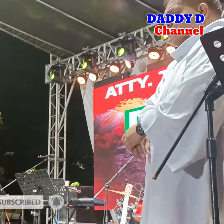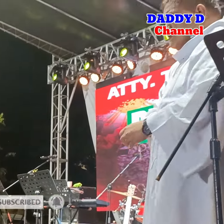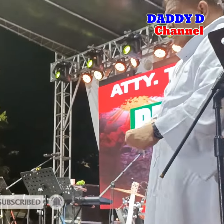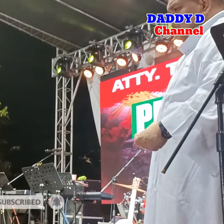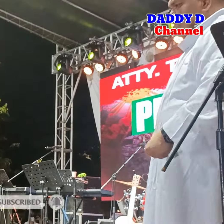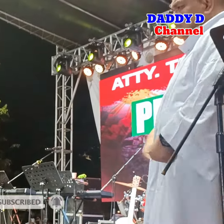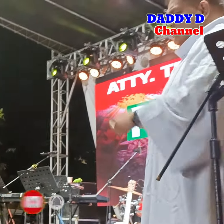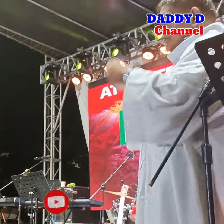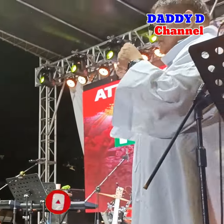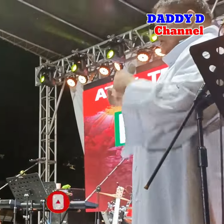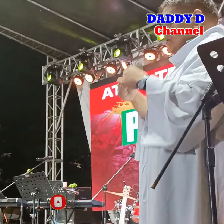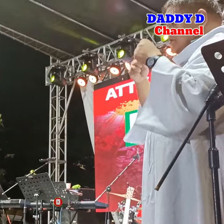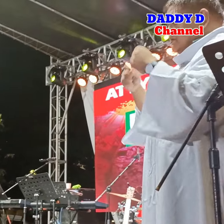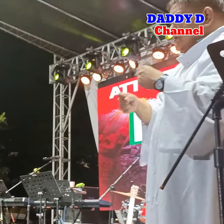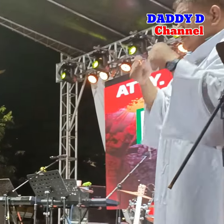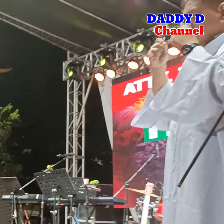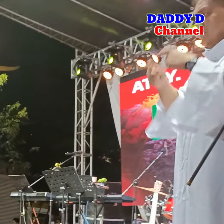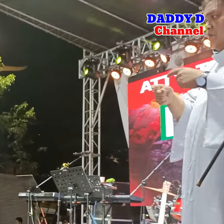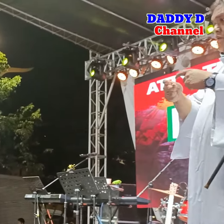Maisog!